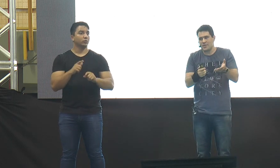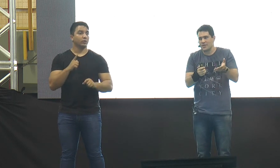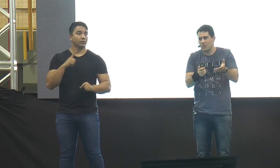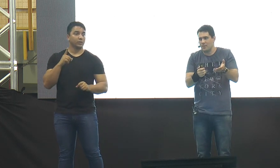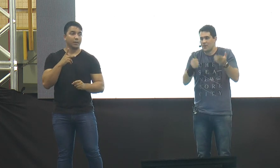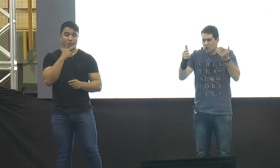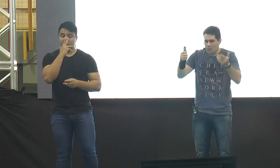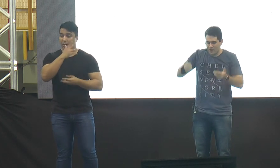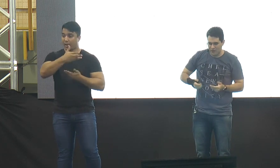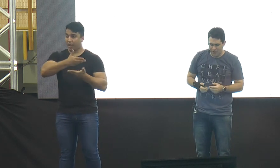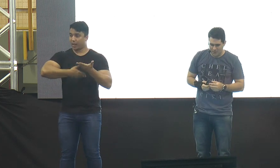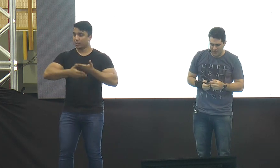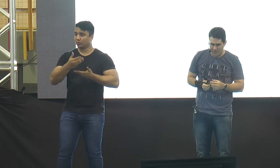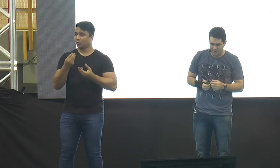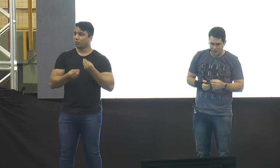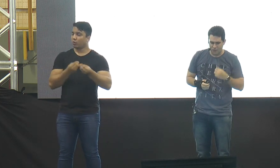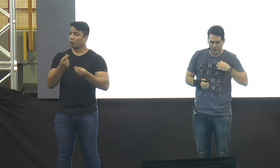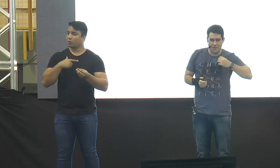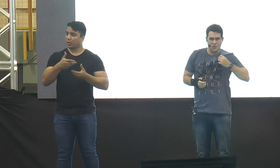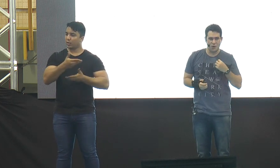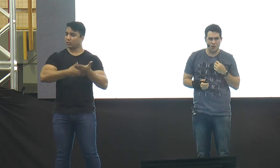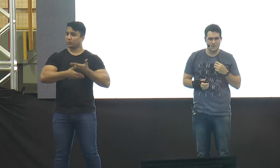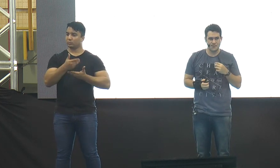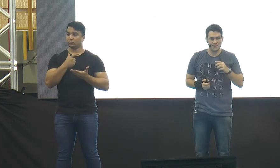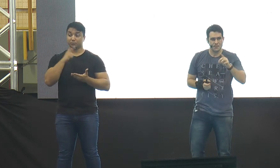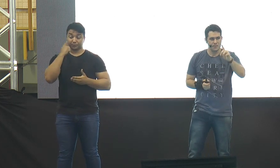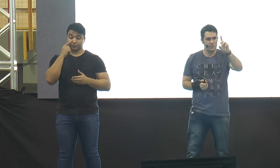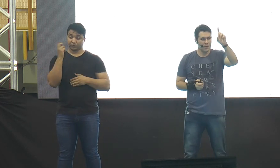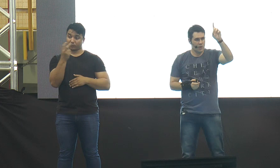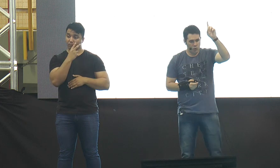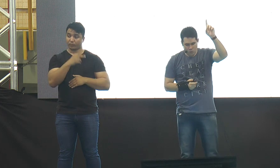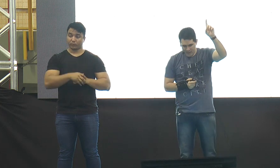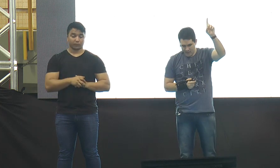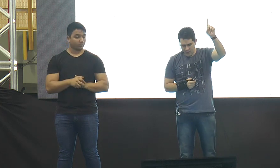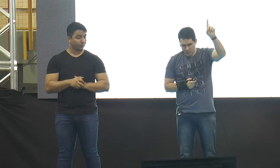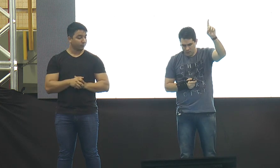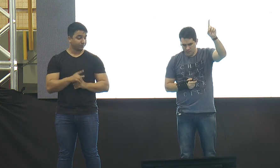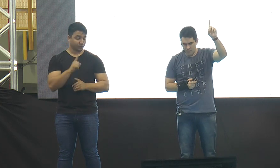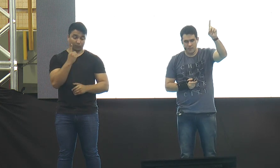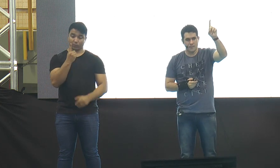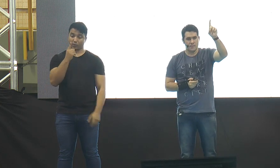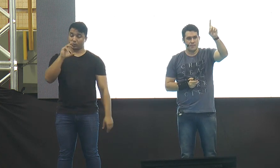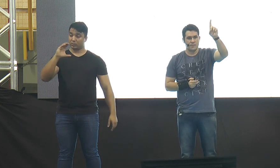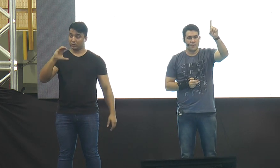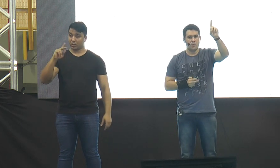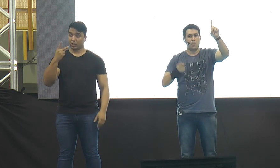a tua relação. Como é que fica a nossa relação? Fica assim, ó. Um metano